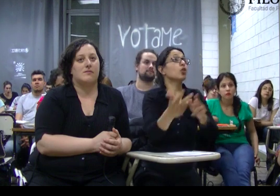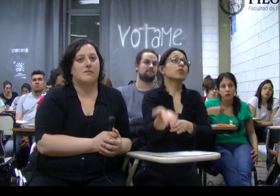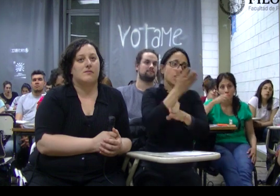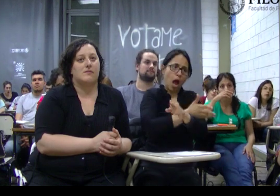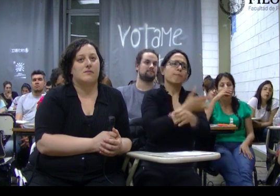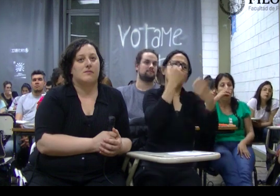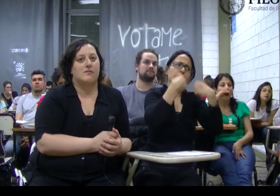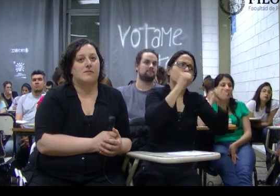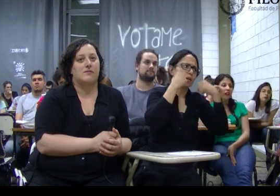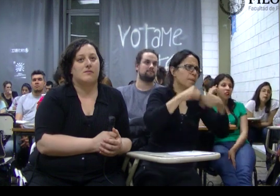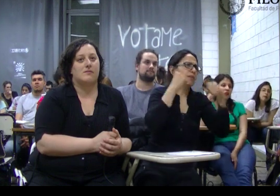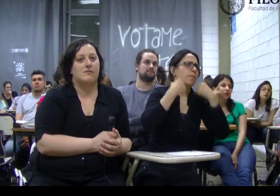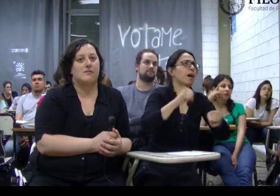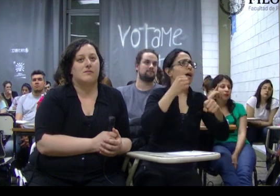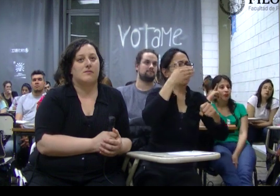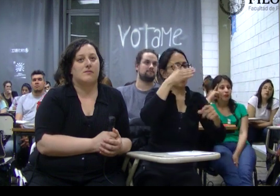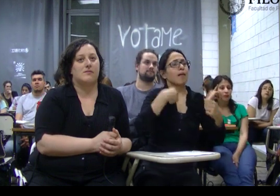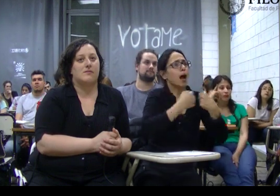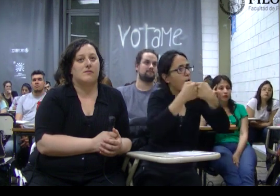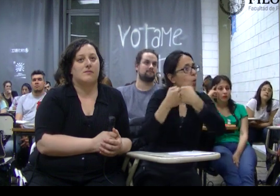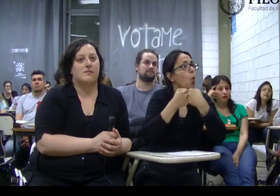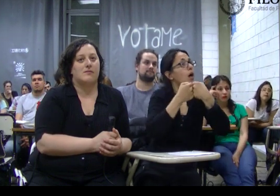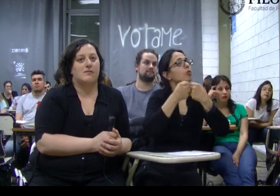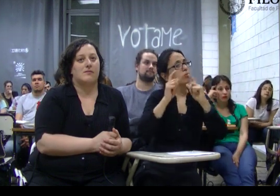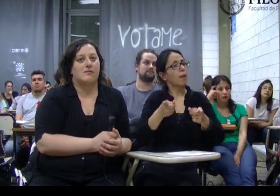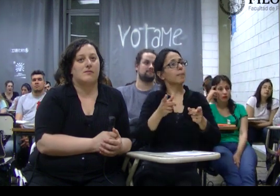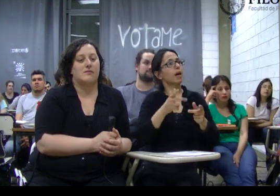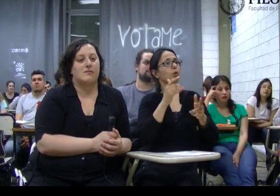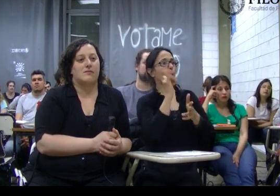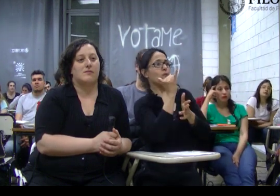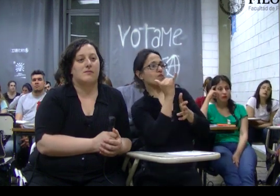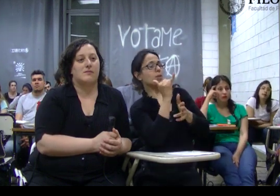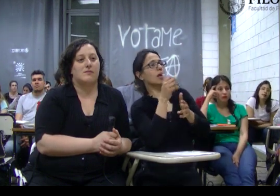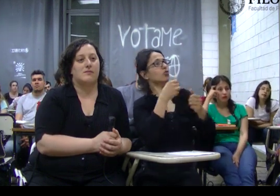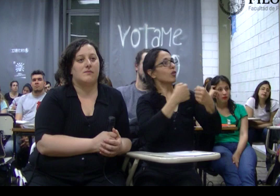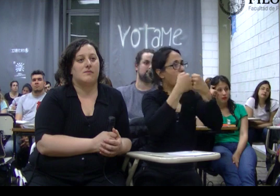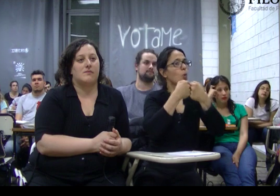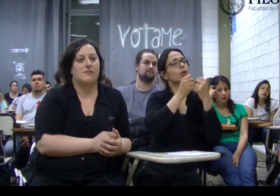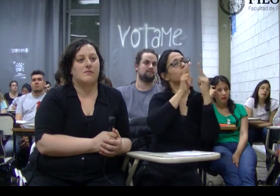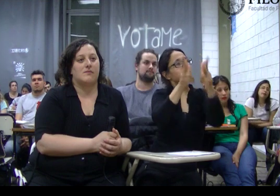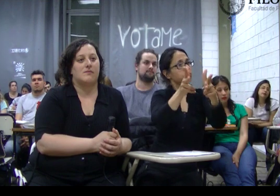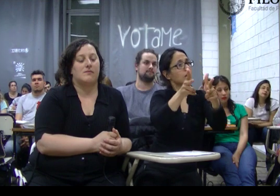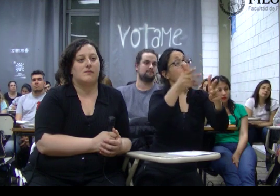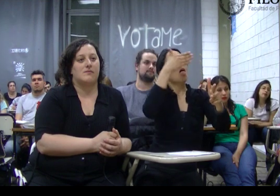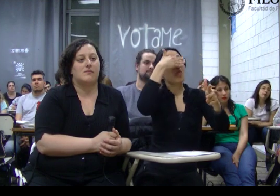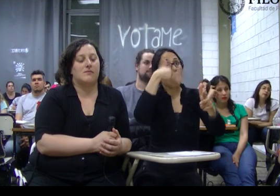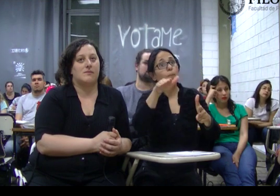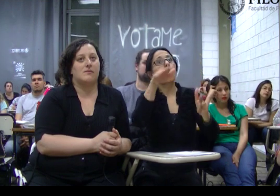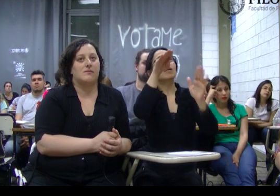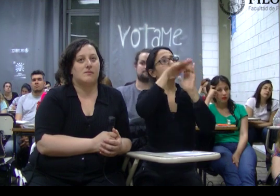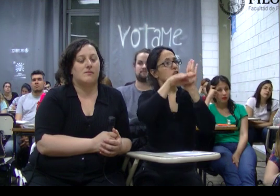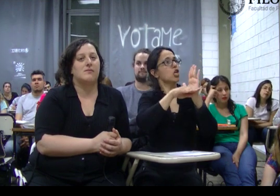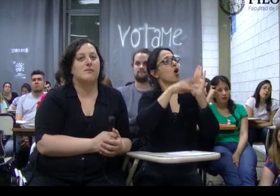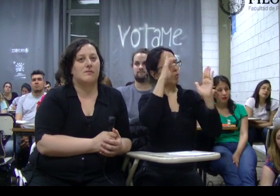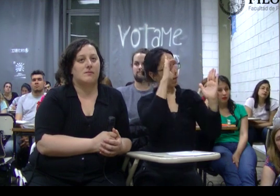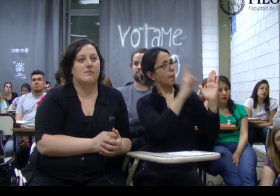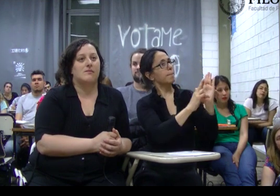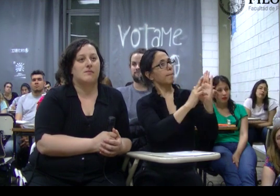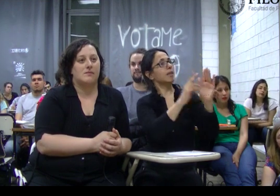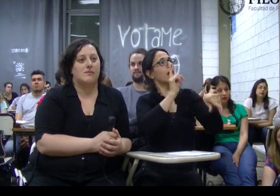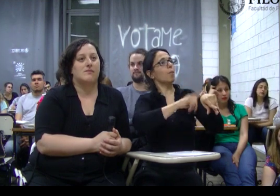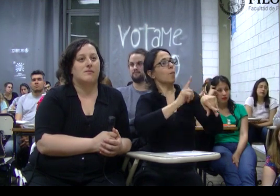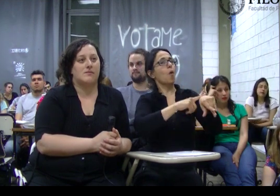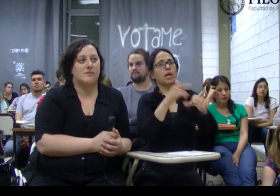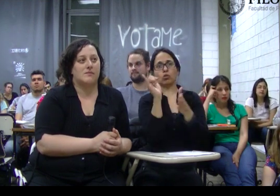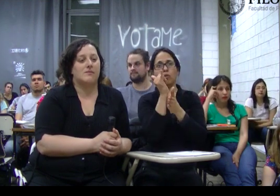y acuerdos, se firman esos acuerdos en lengua de señas y después se hace este guión en video que se respeta al momento